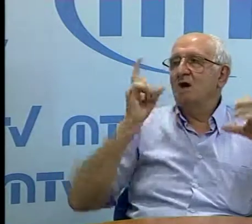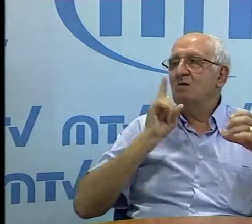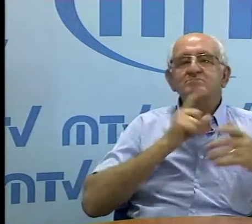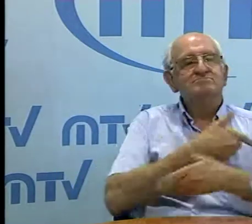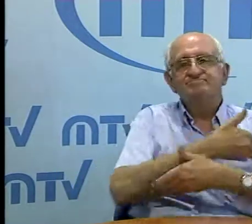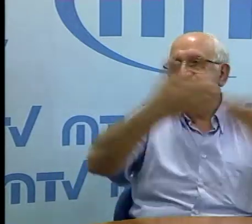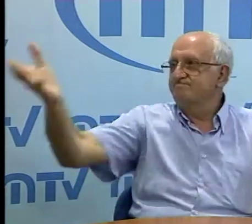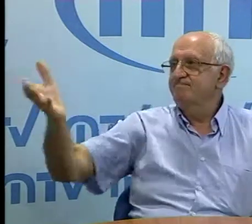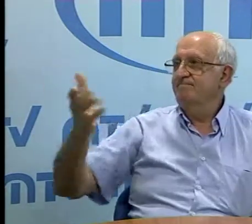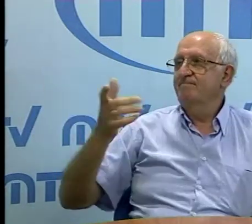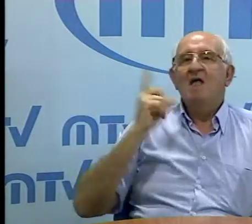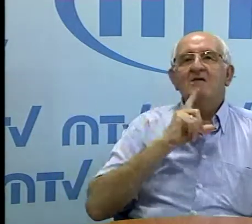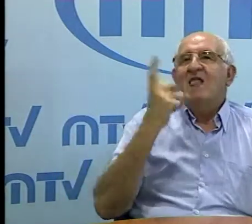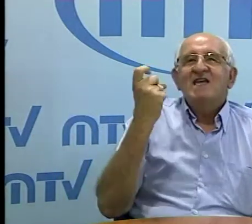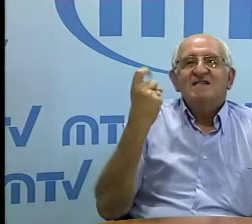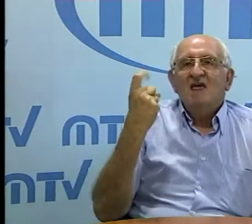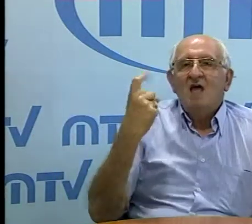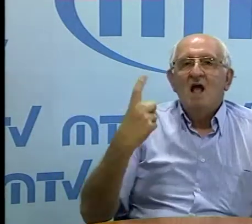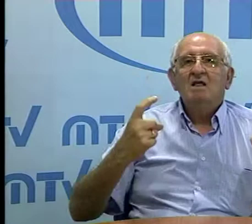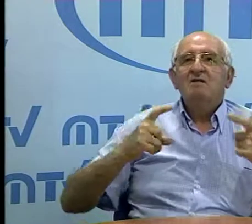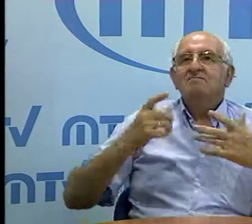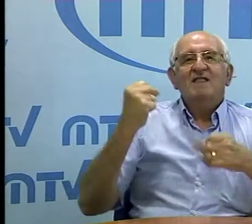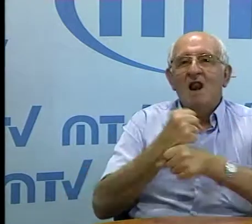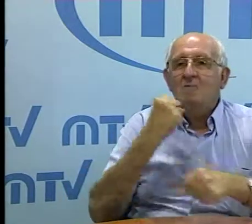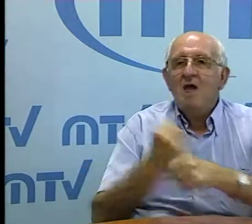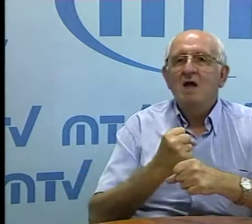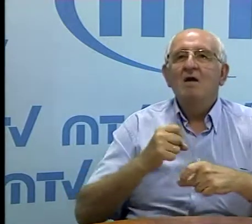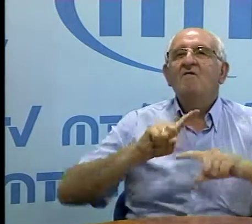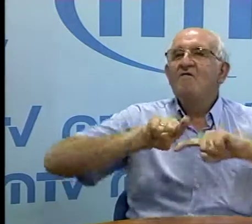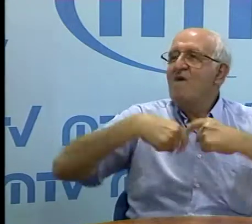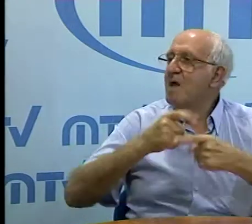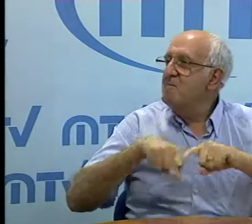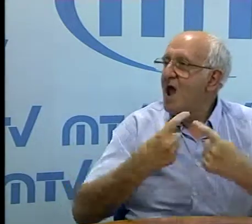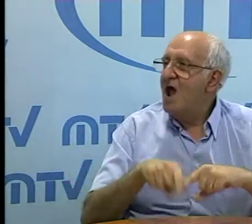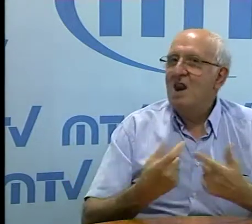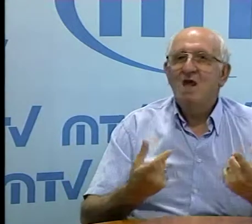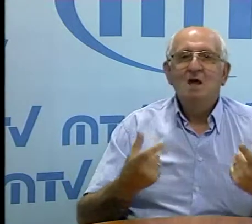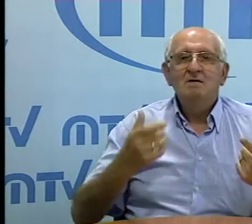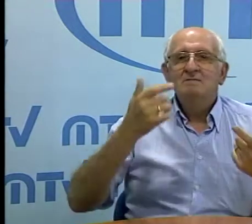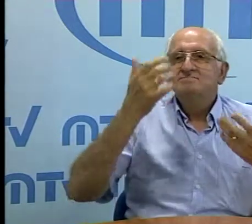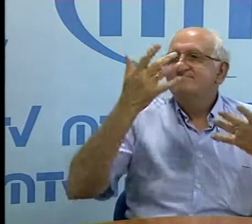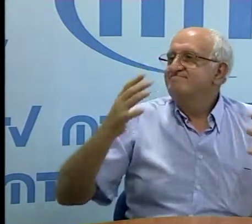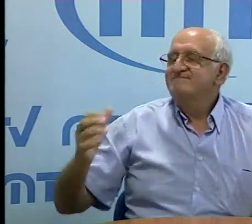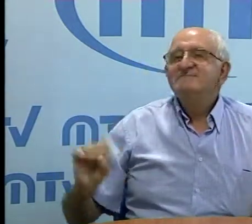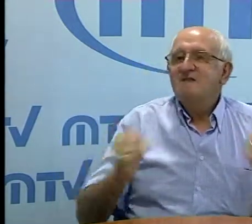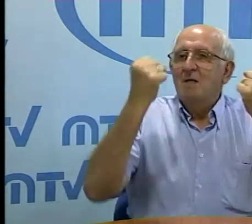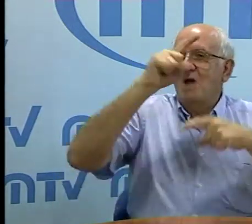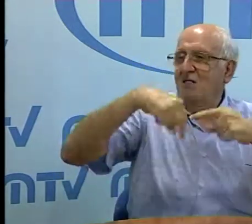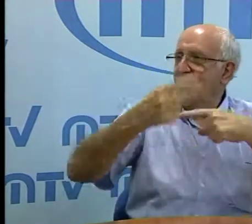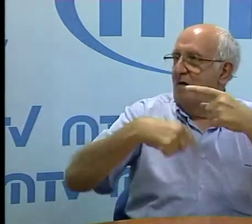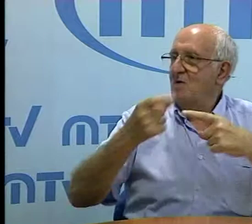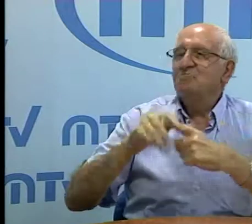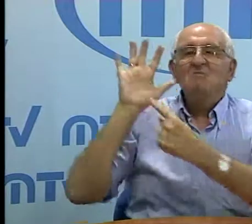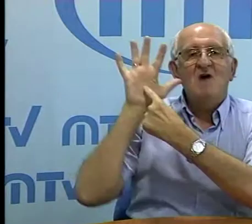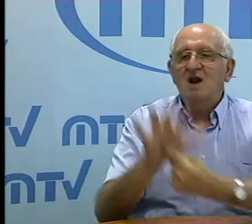la barrera de comunicación para todos los sordos, que es necesario el trabajo, es necesaria la familia,